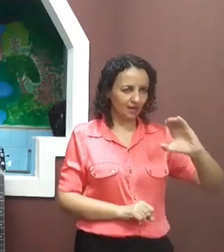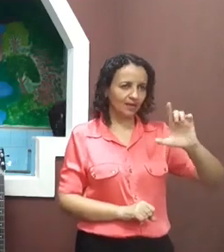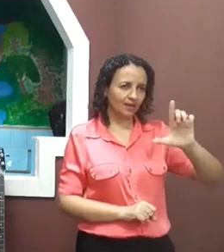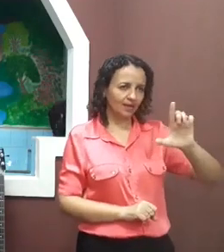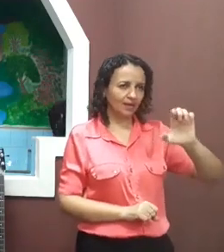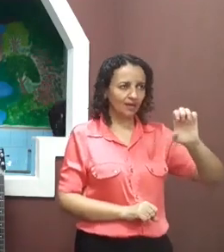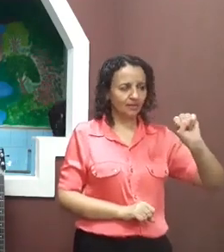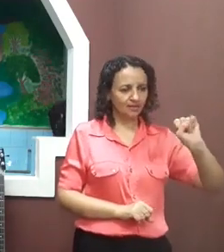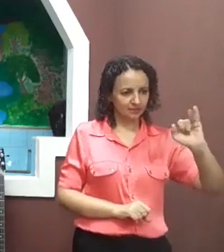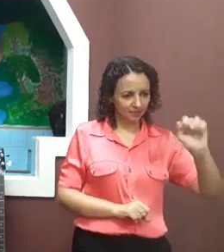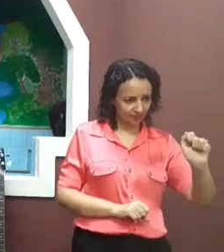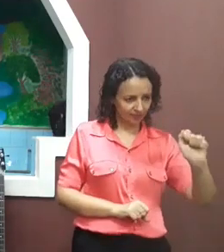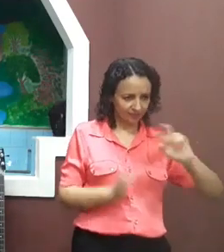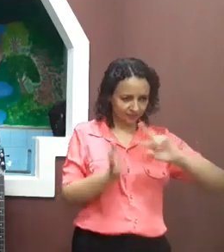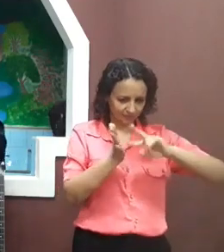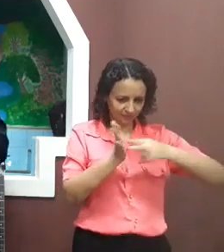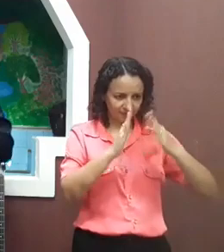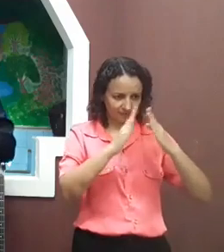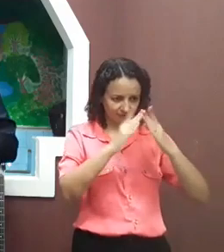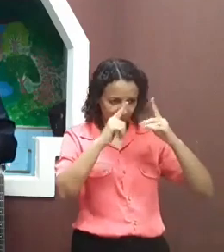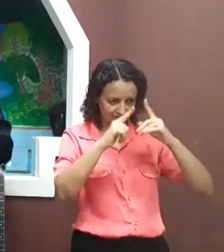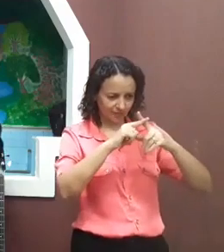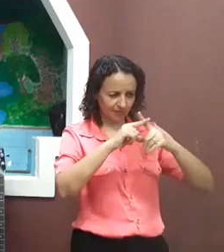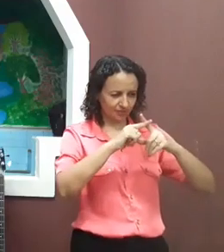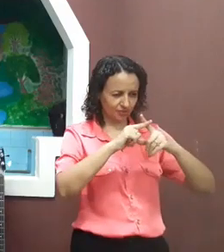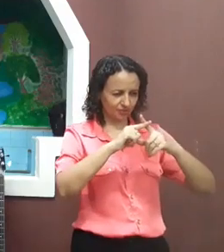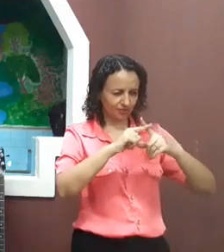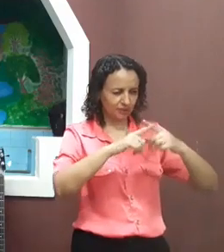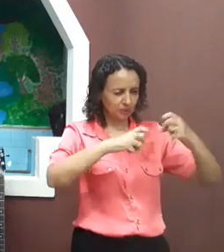é a referência de pessoas juntas.